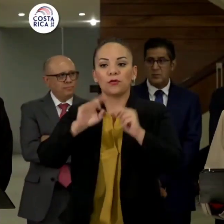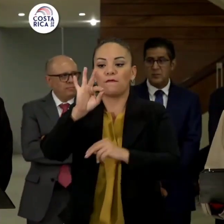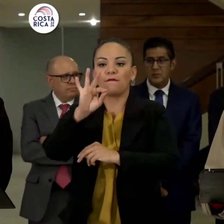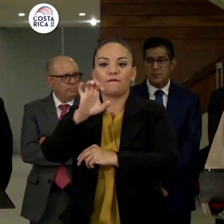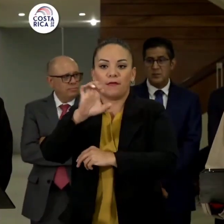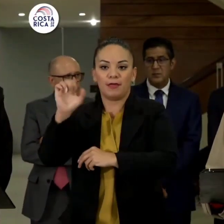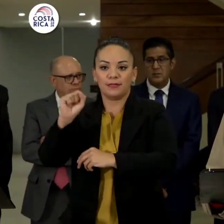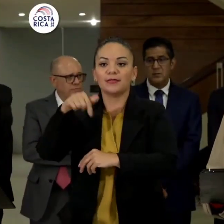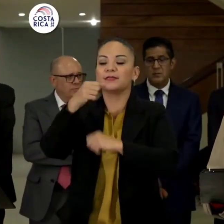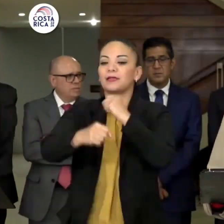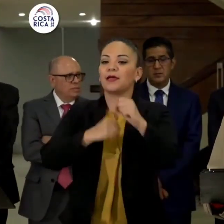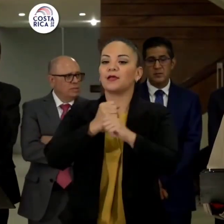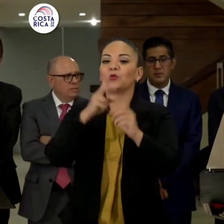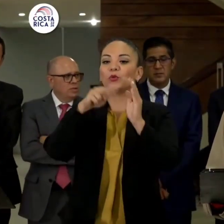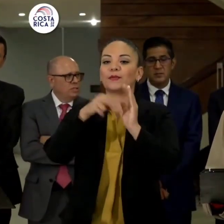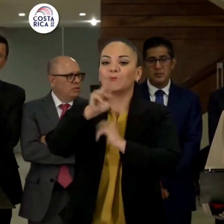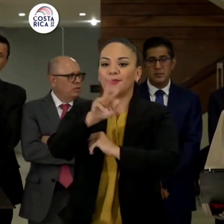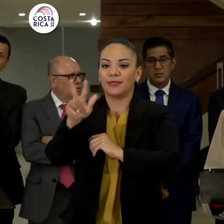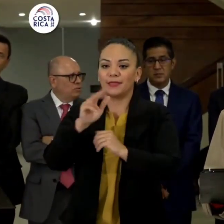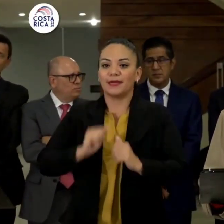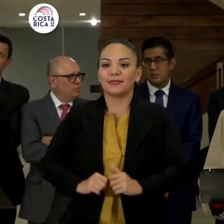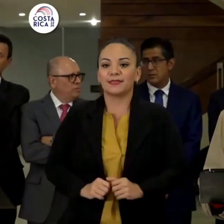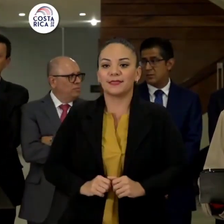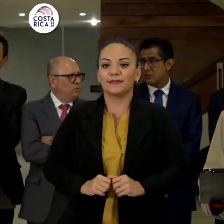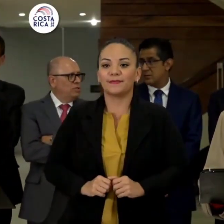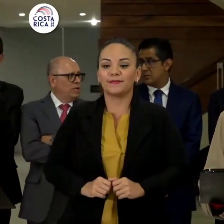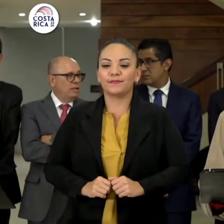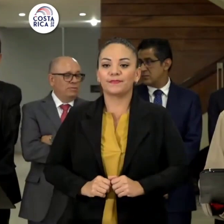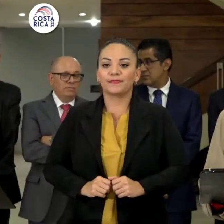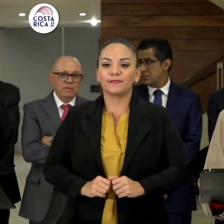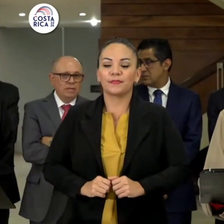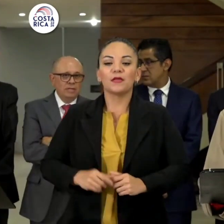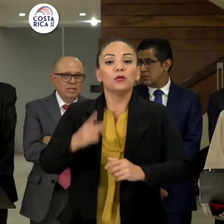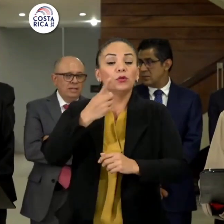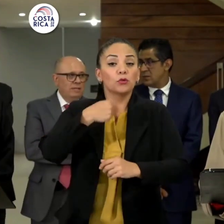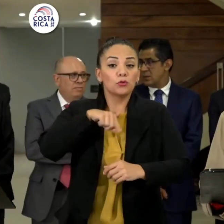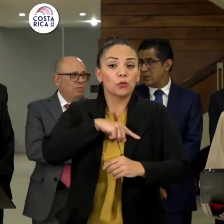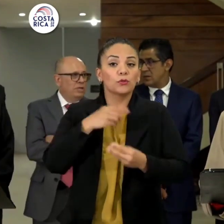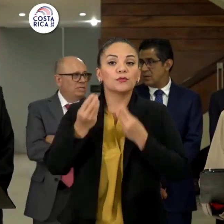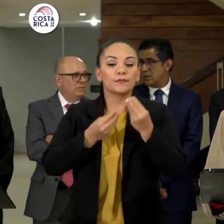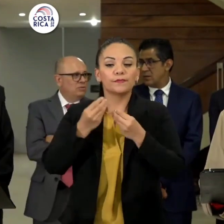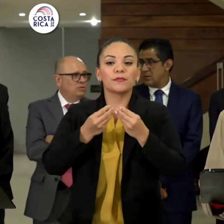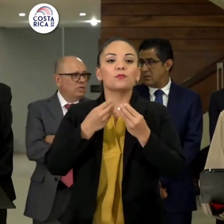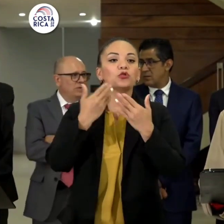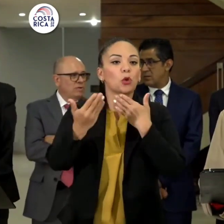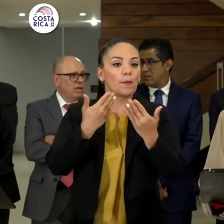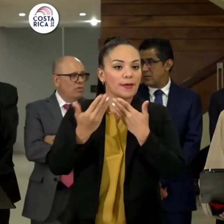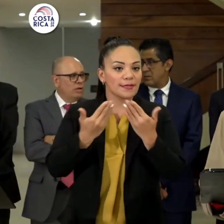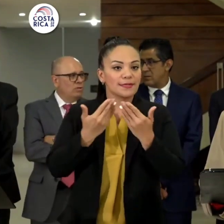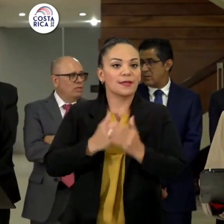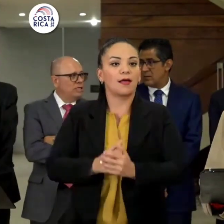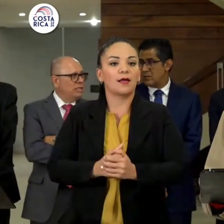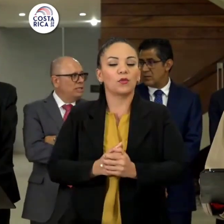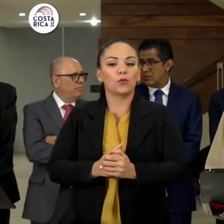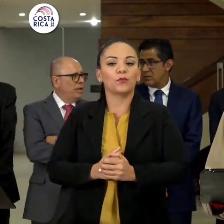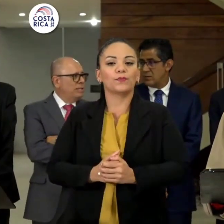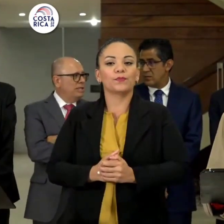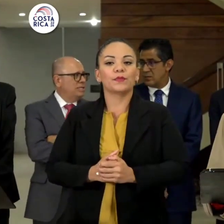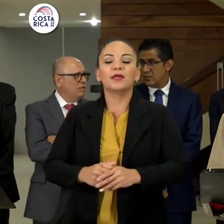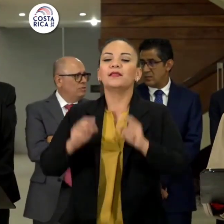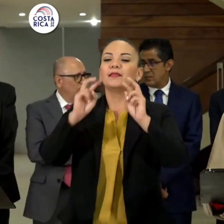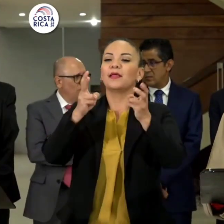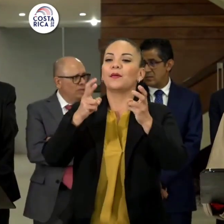de este año 2023. Justamente hemos conversado sobre